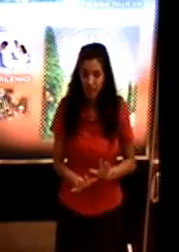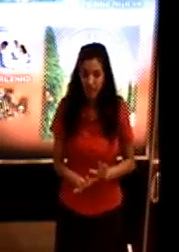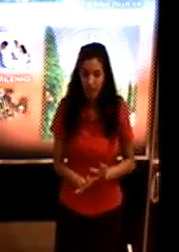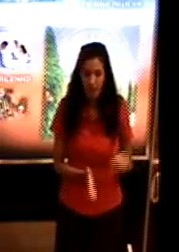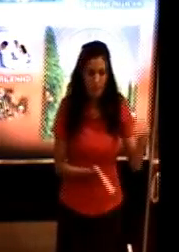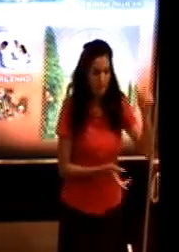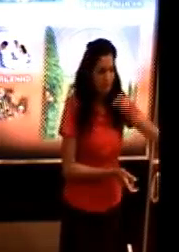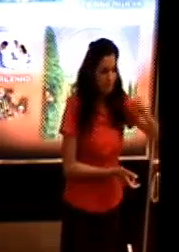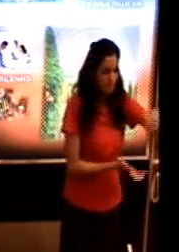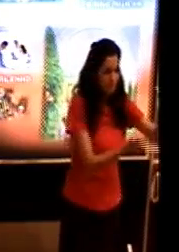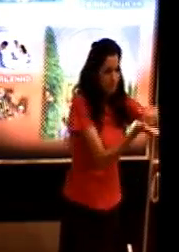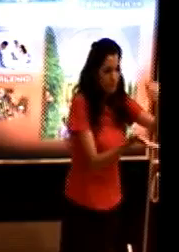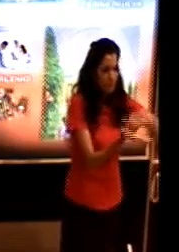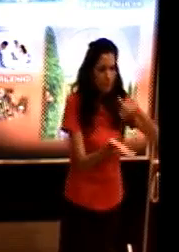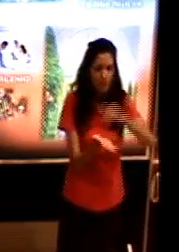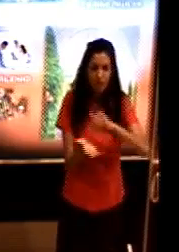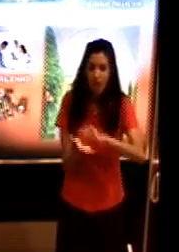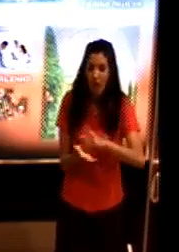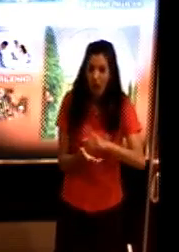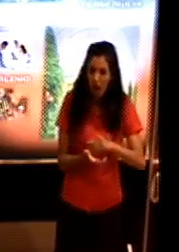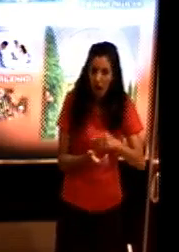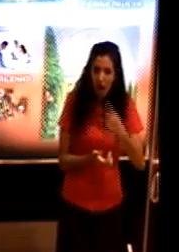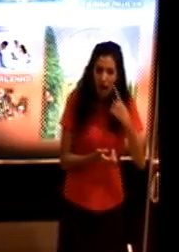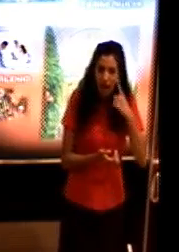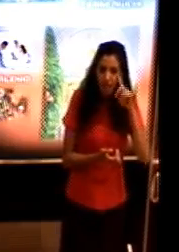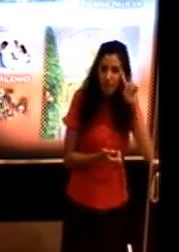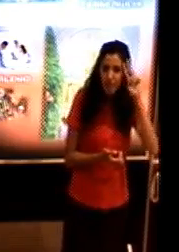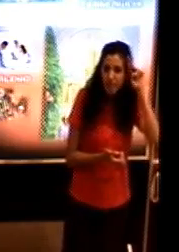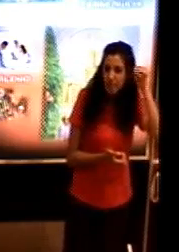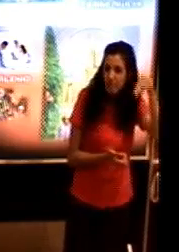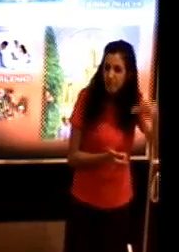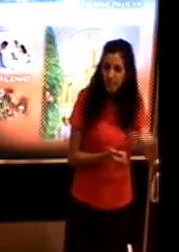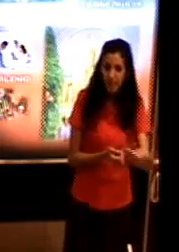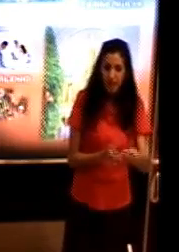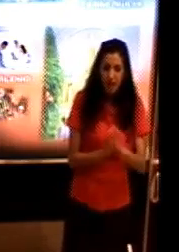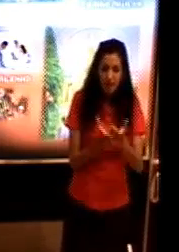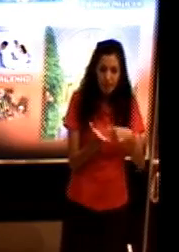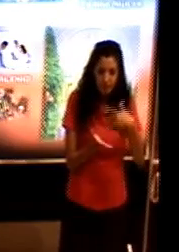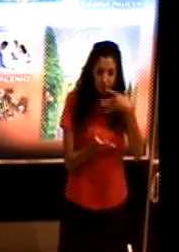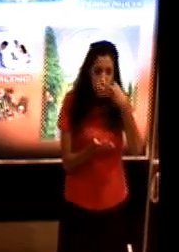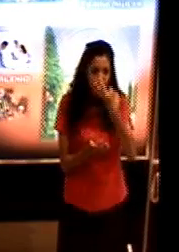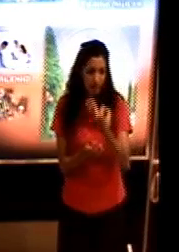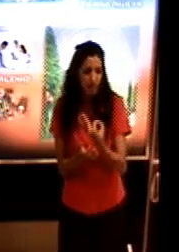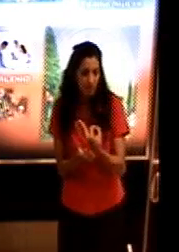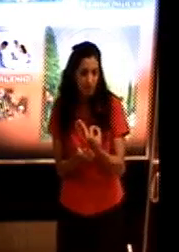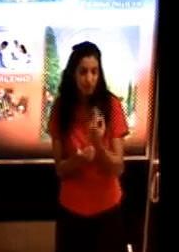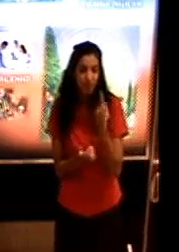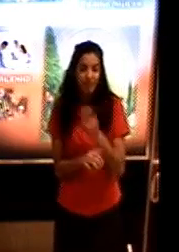dirán: todo fuera verdad, todo era cierto, pero ya es